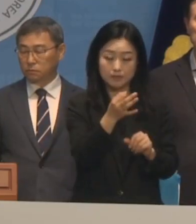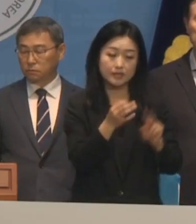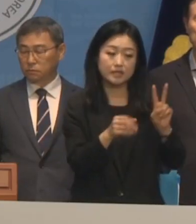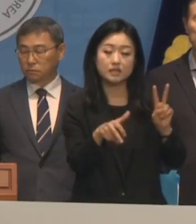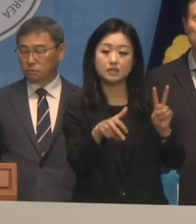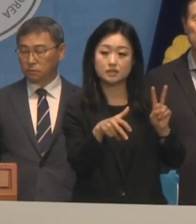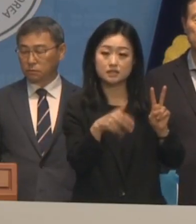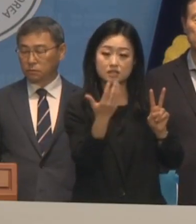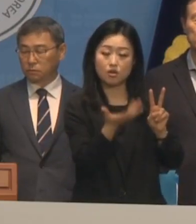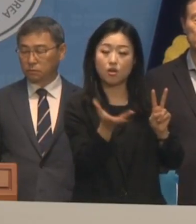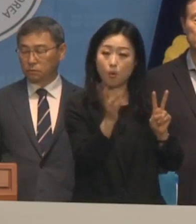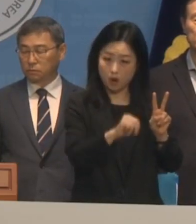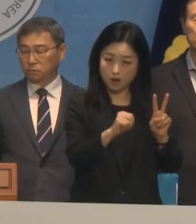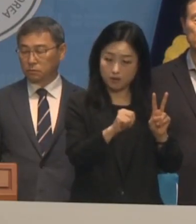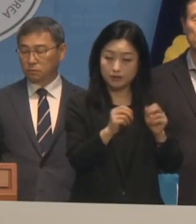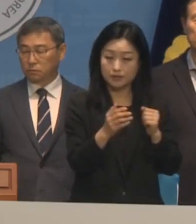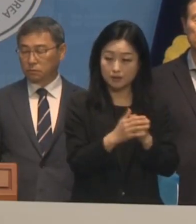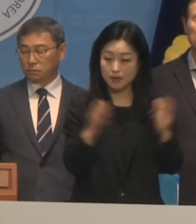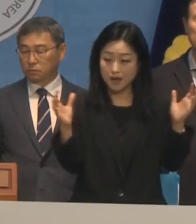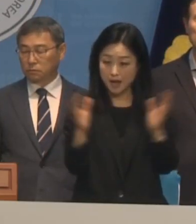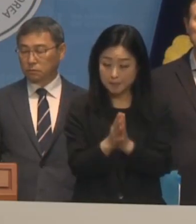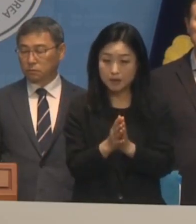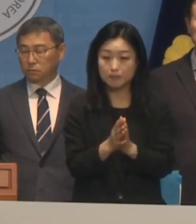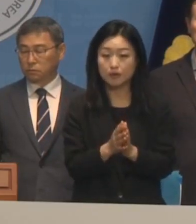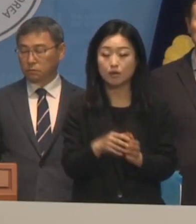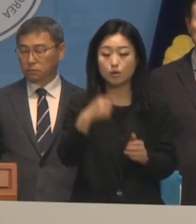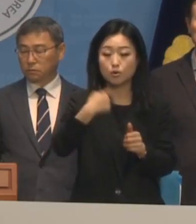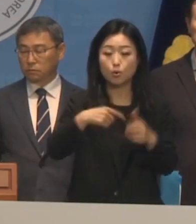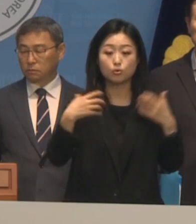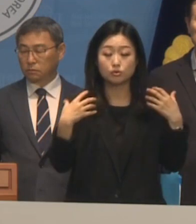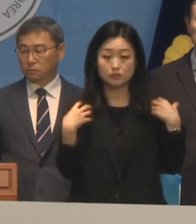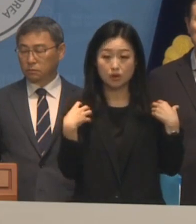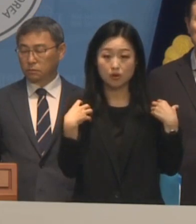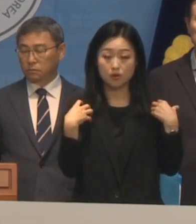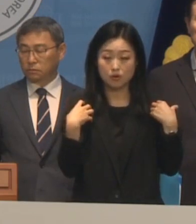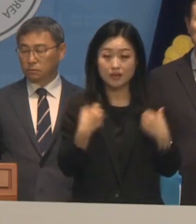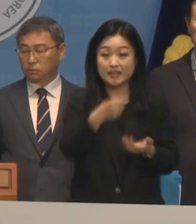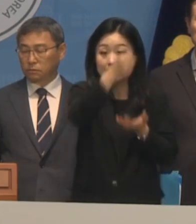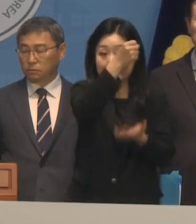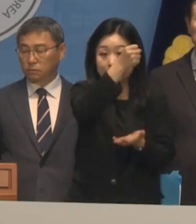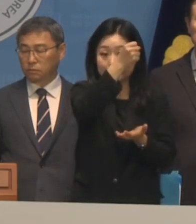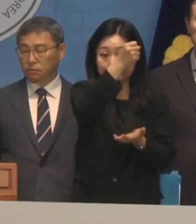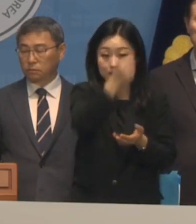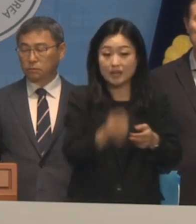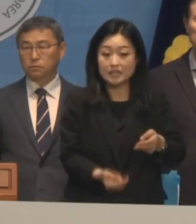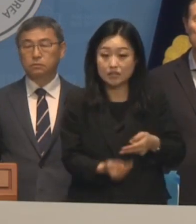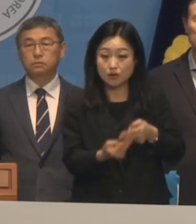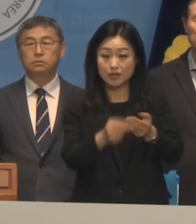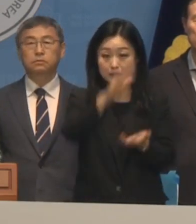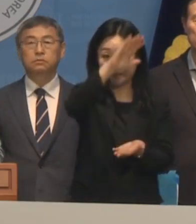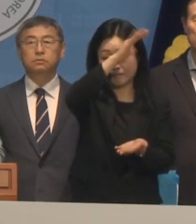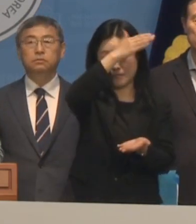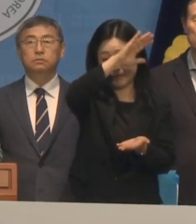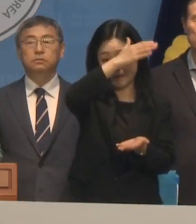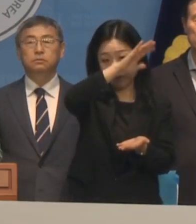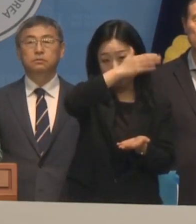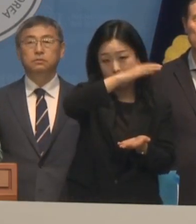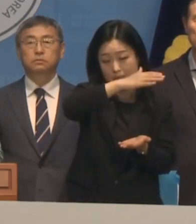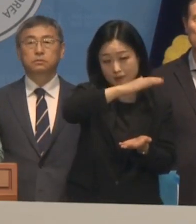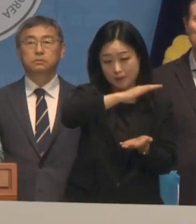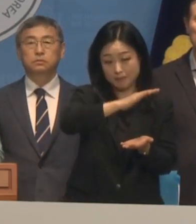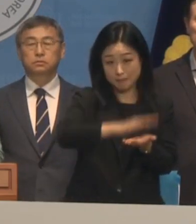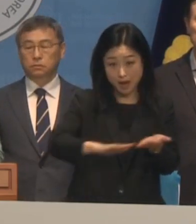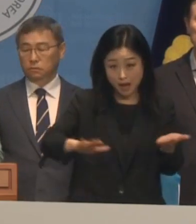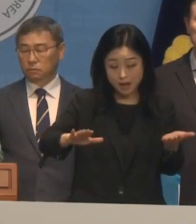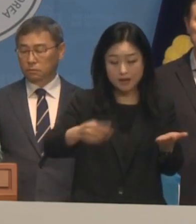시도교육청은 그간 어렵게 적립한 기금으로 세수 결손 위기를 극복하고